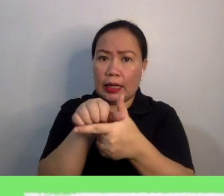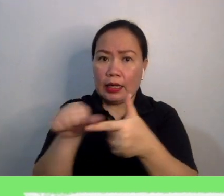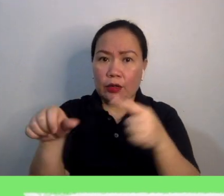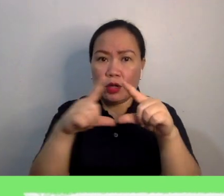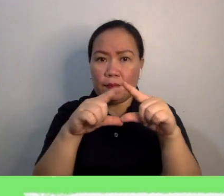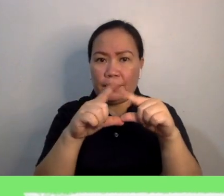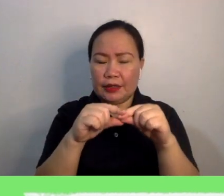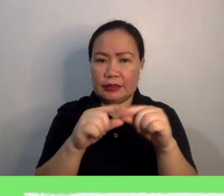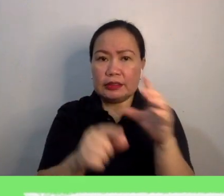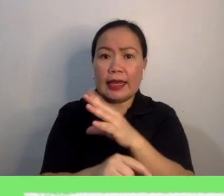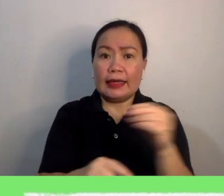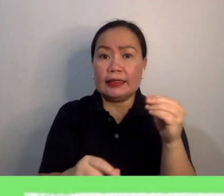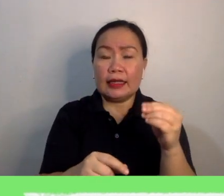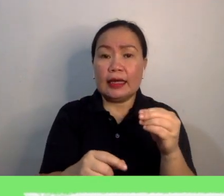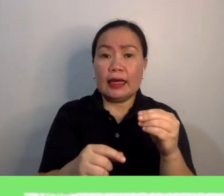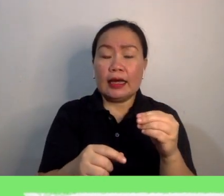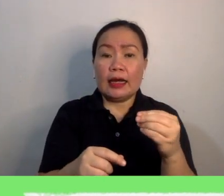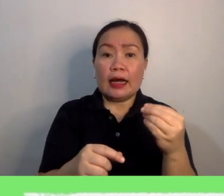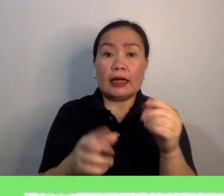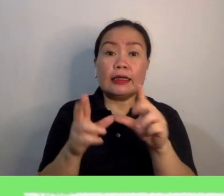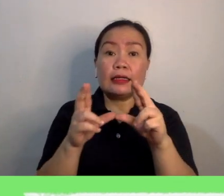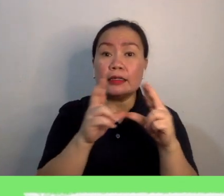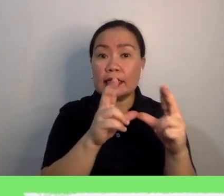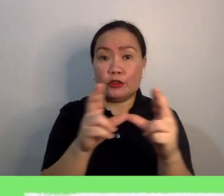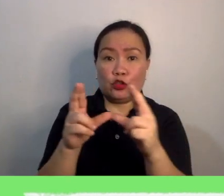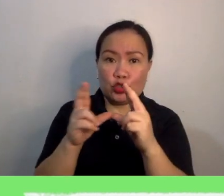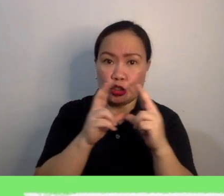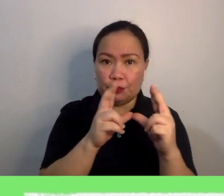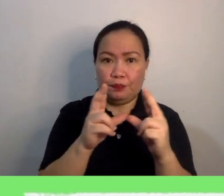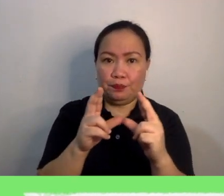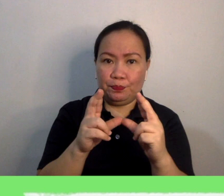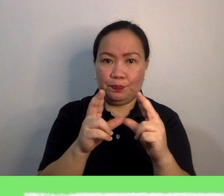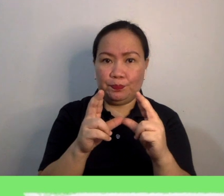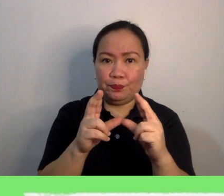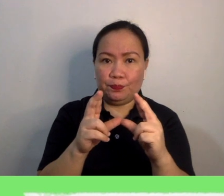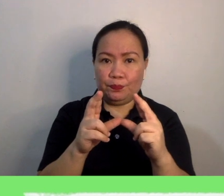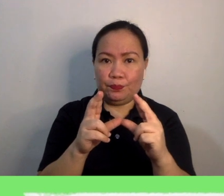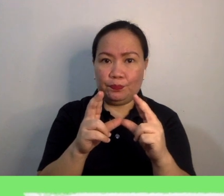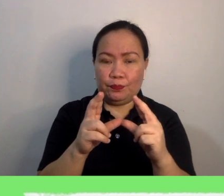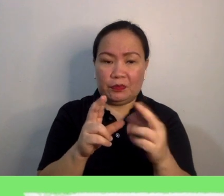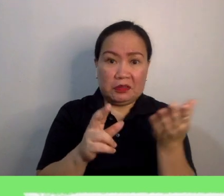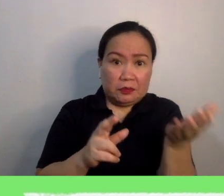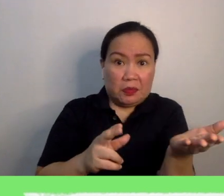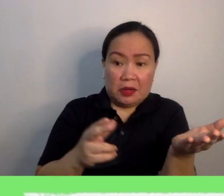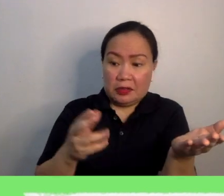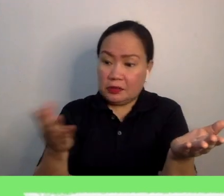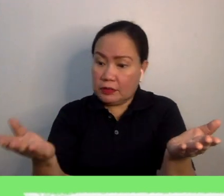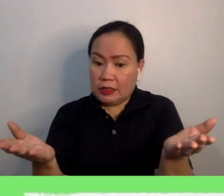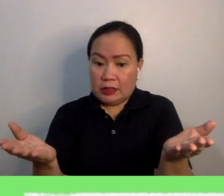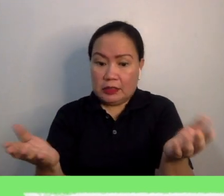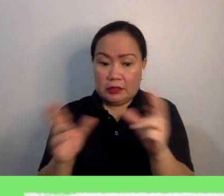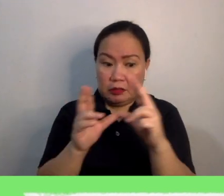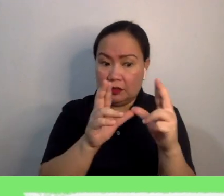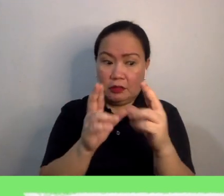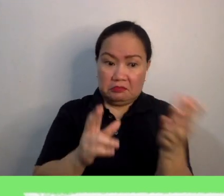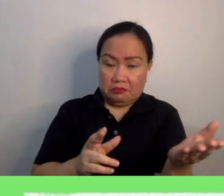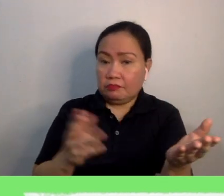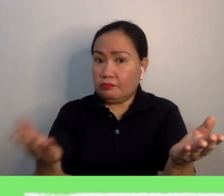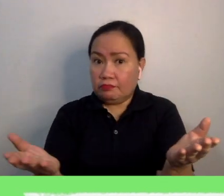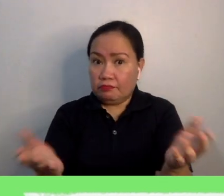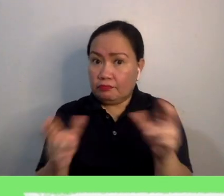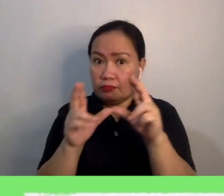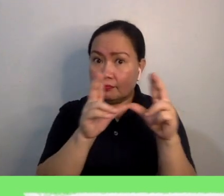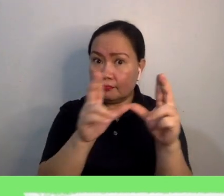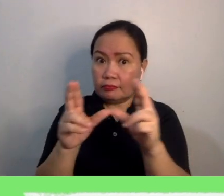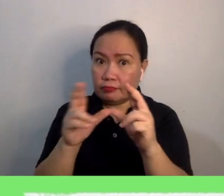and their relationship. Okay? Ito ba ay related sa ganito? Ito ba ay related sa ganitong kinds